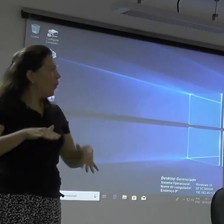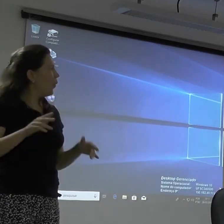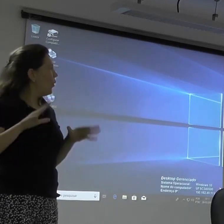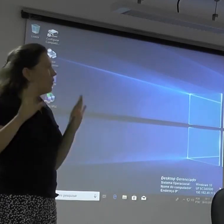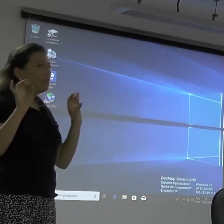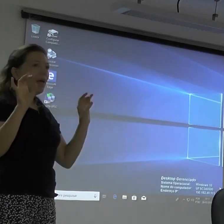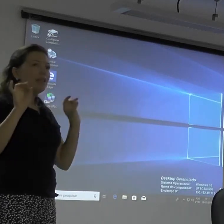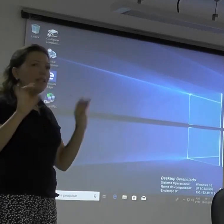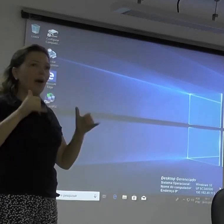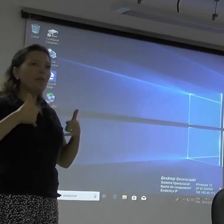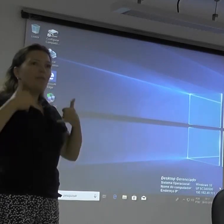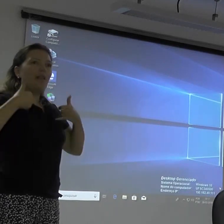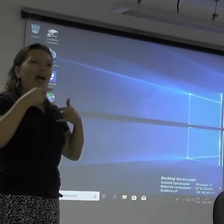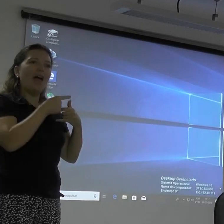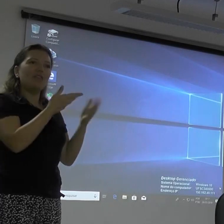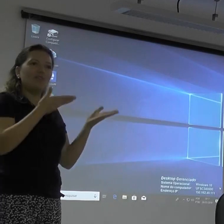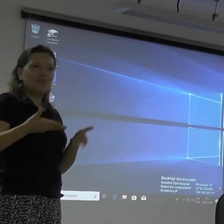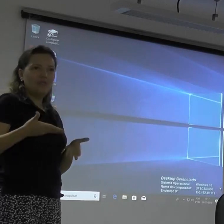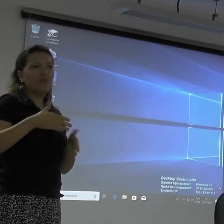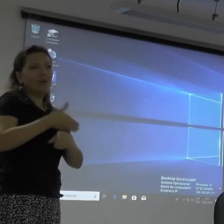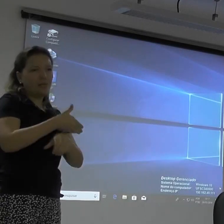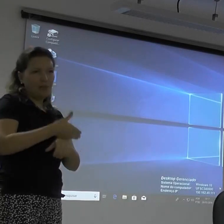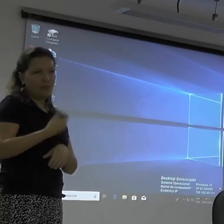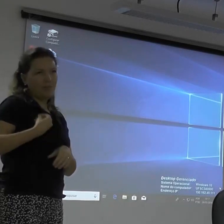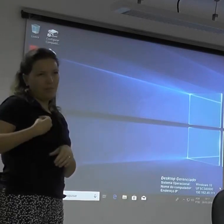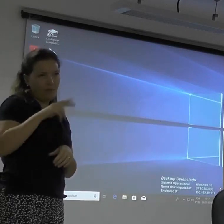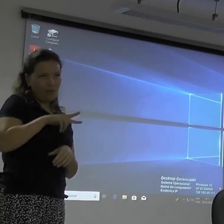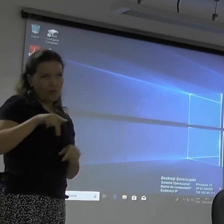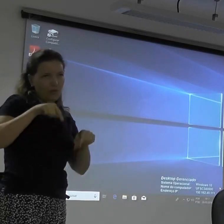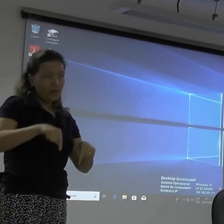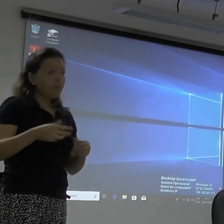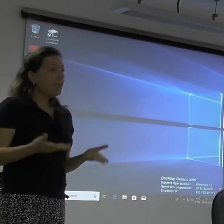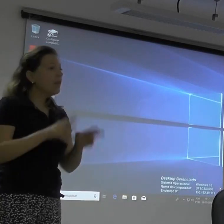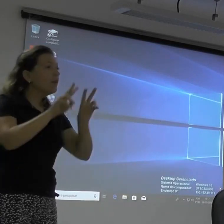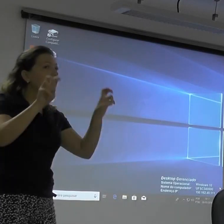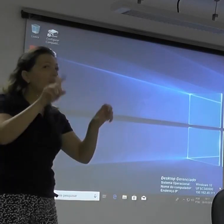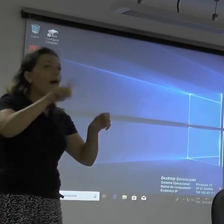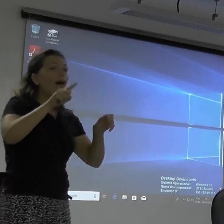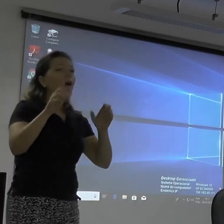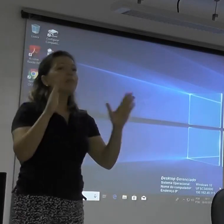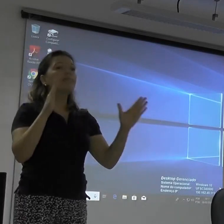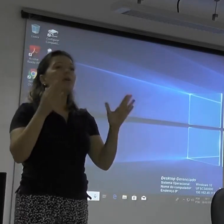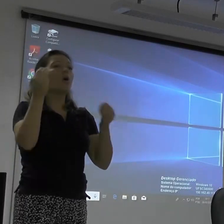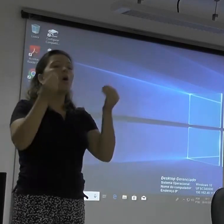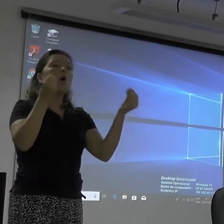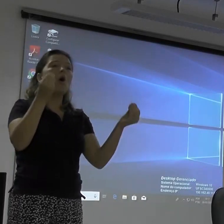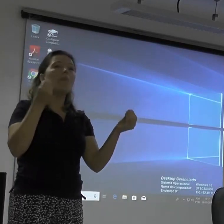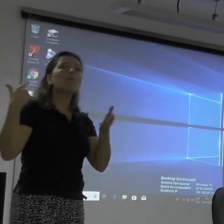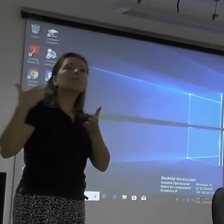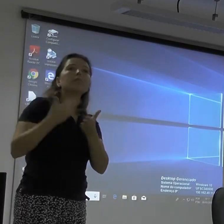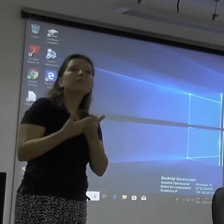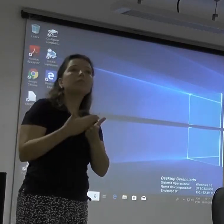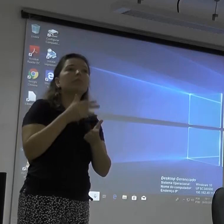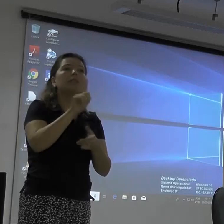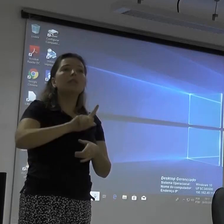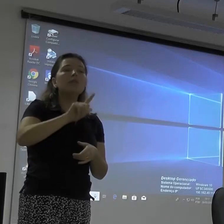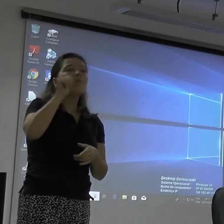a presença. E a professora Germana vai falar sobre o panorama da literatura feminina no 800.